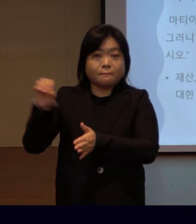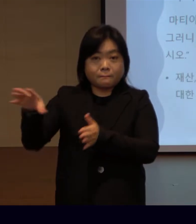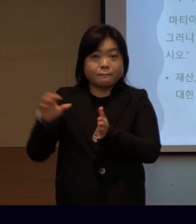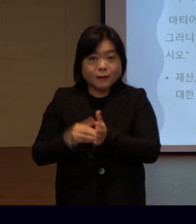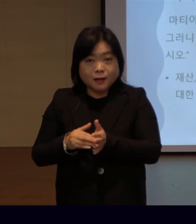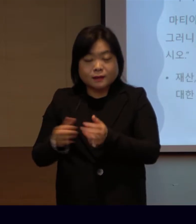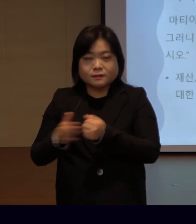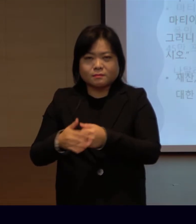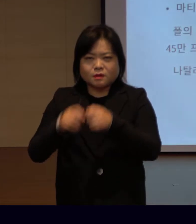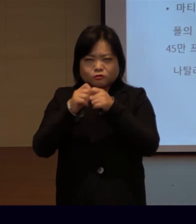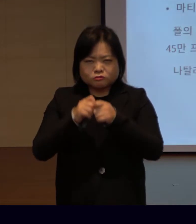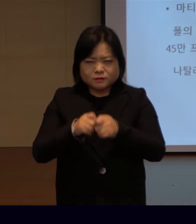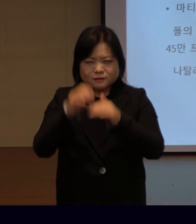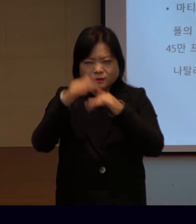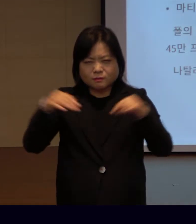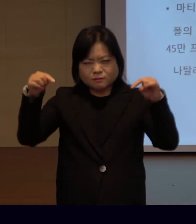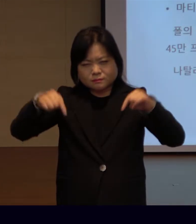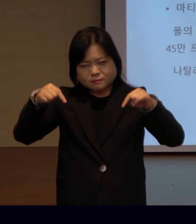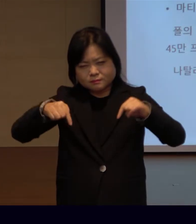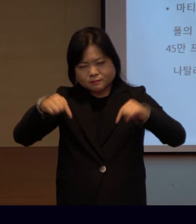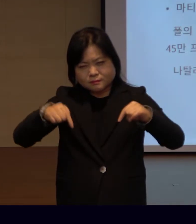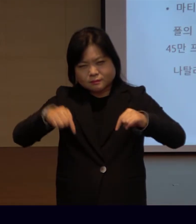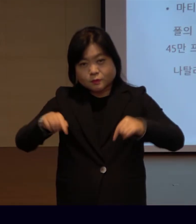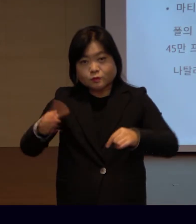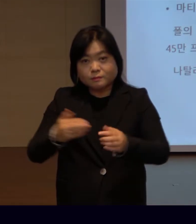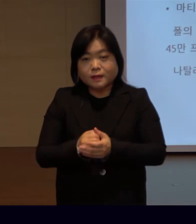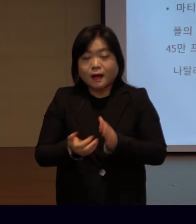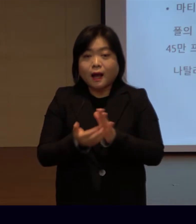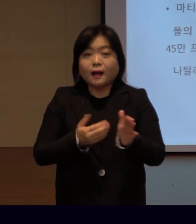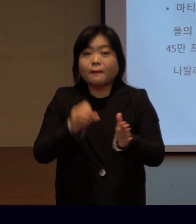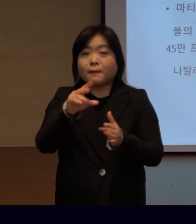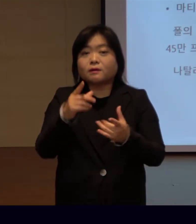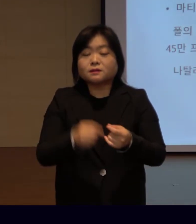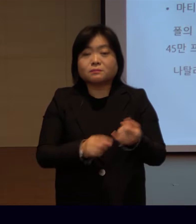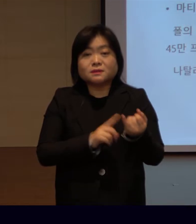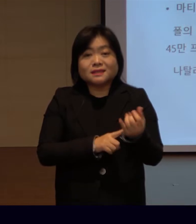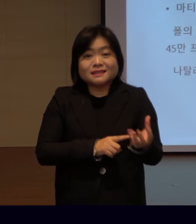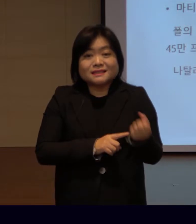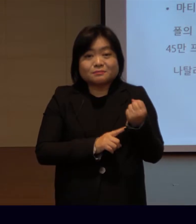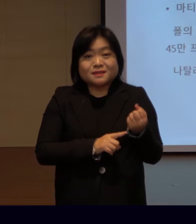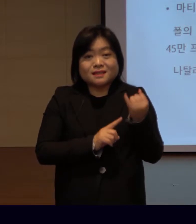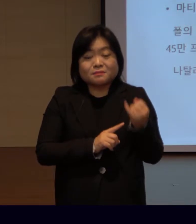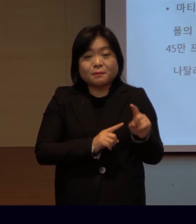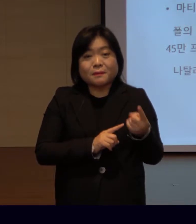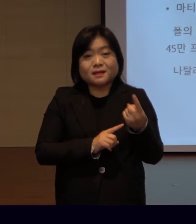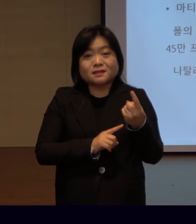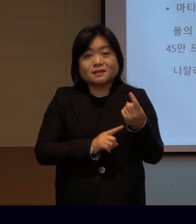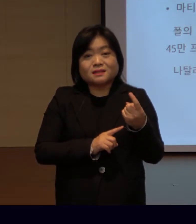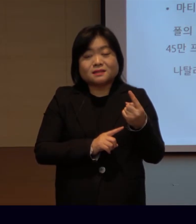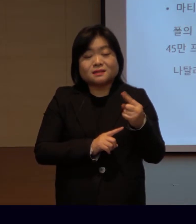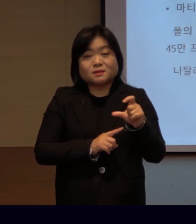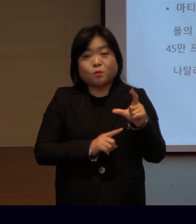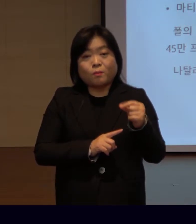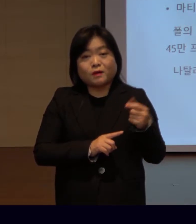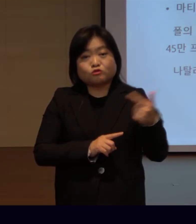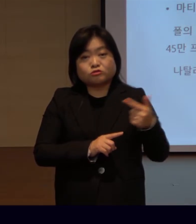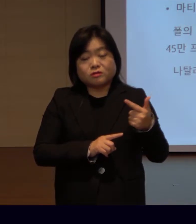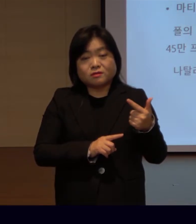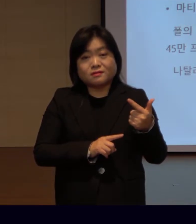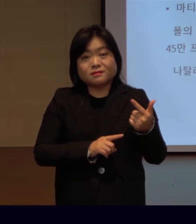구체적인 내용을 얘기하게 됩니다. 아까 말씀드린 것처럼 지참금은 115만 6천